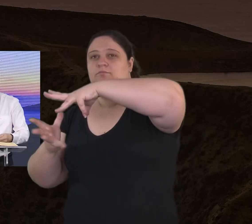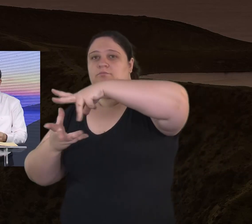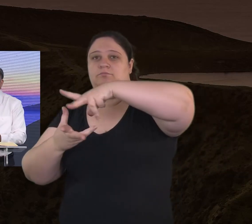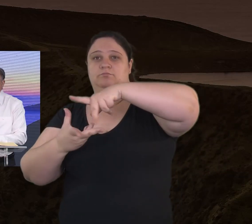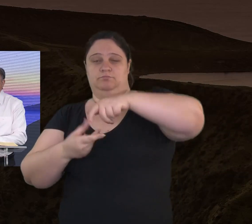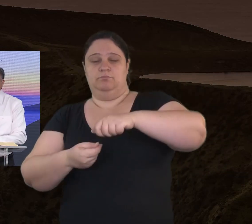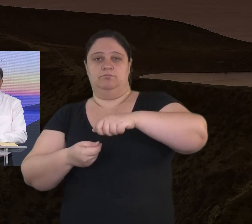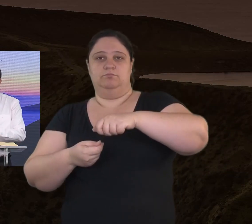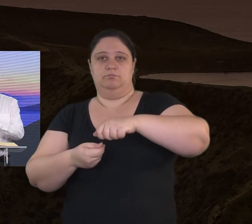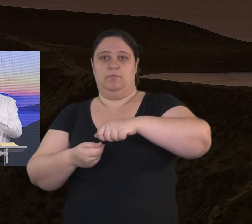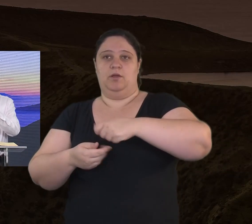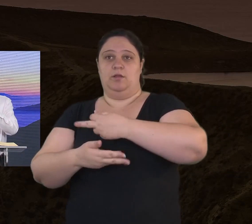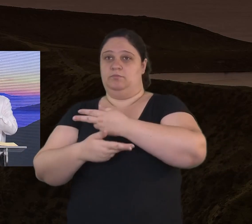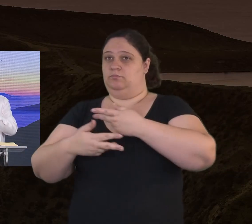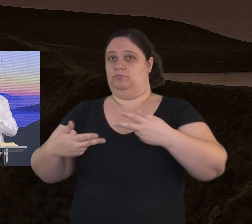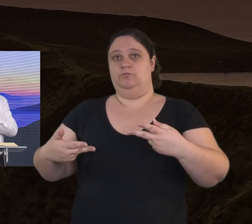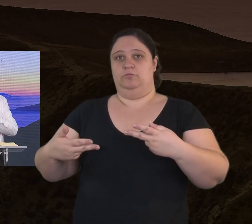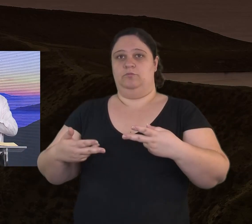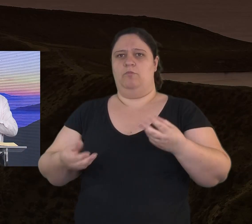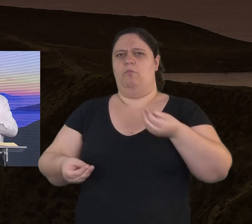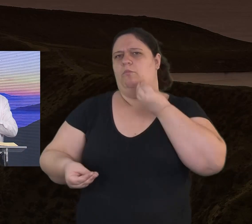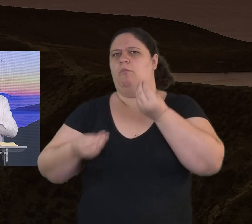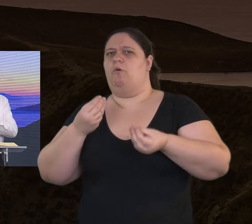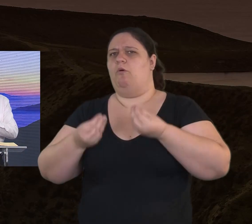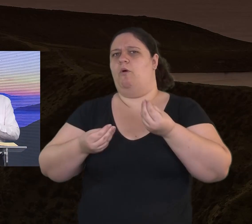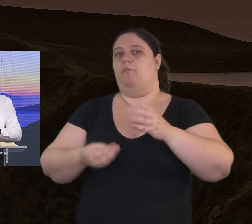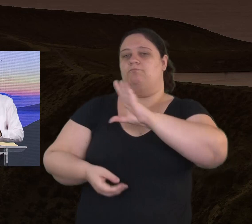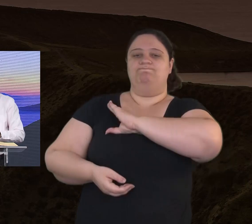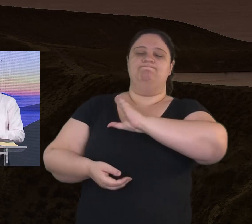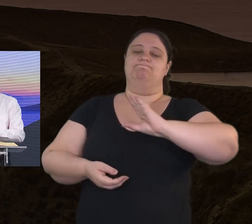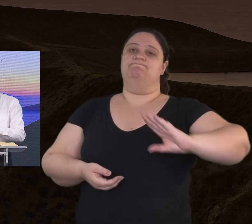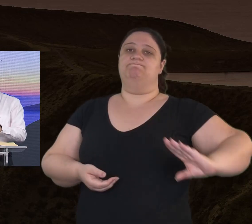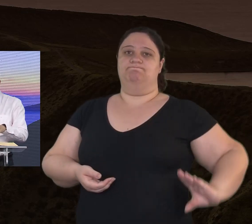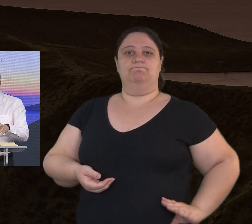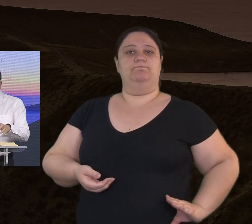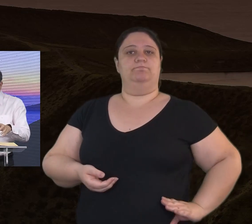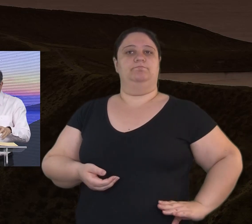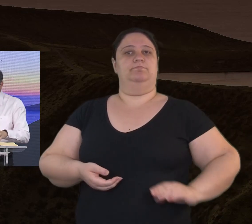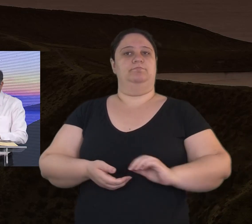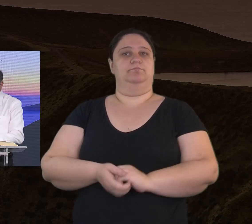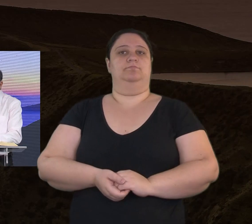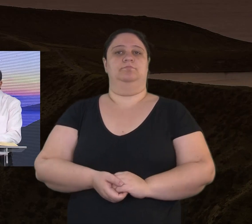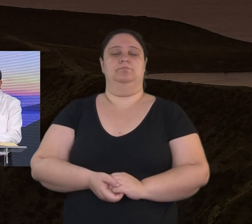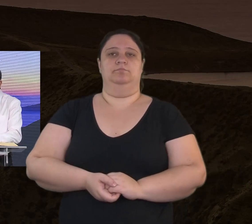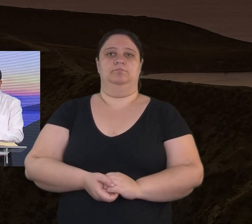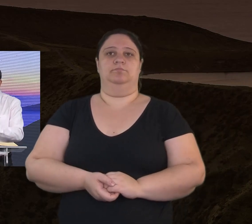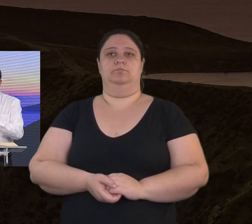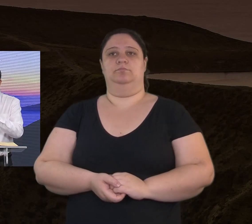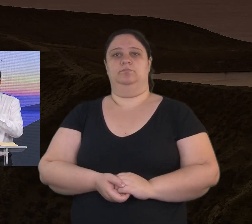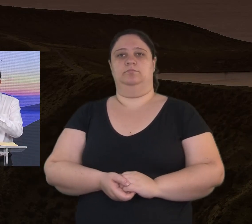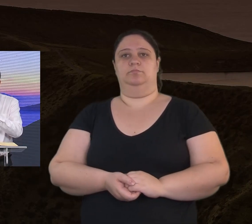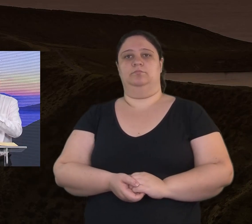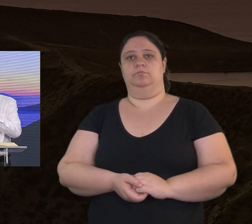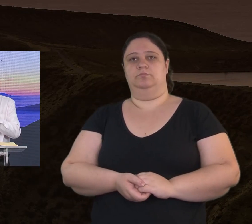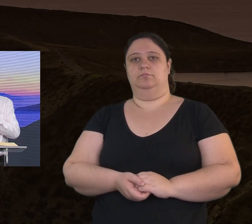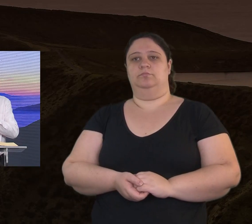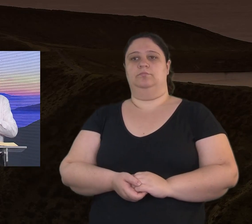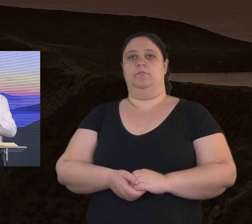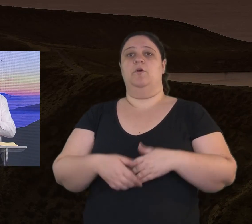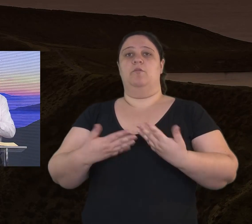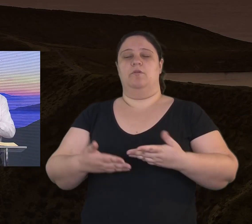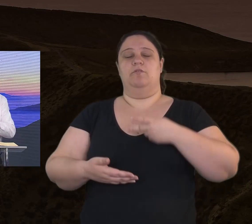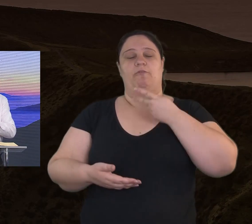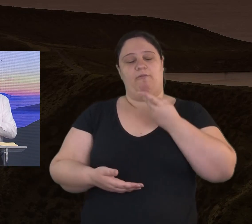tudo foi criado por meio de Cristo. E quando a gente fala que tudo foi criado por meio